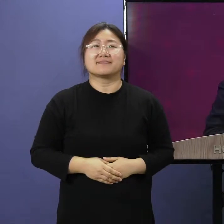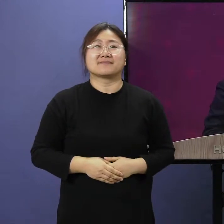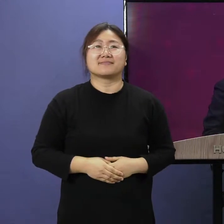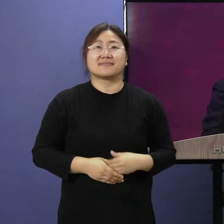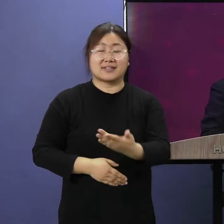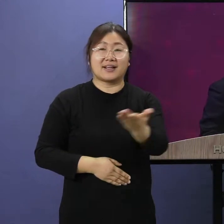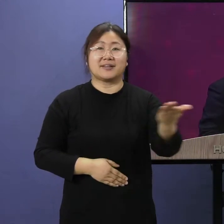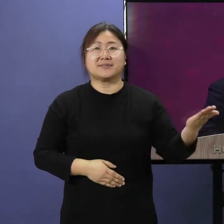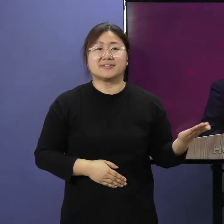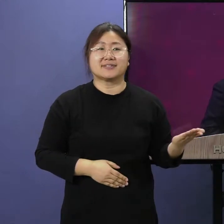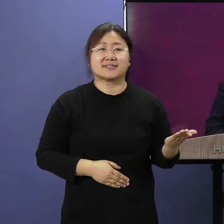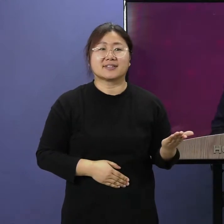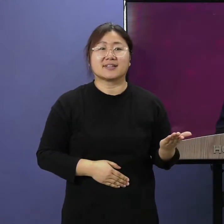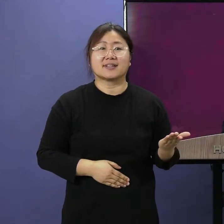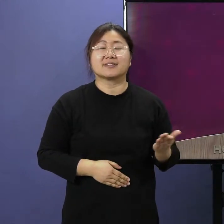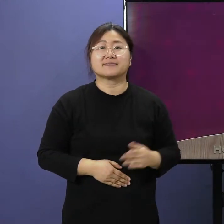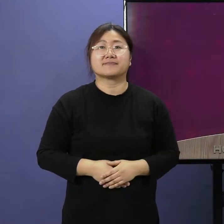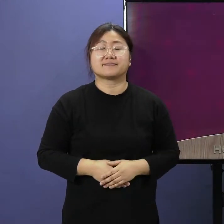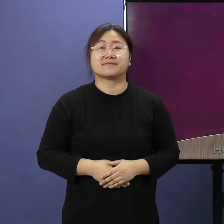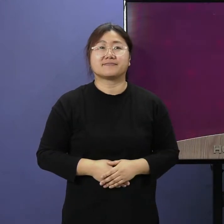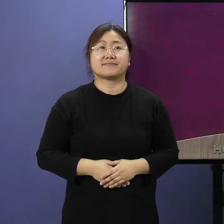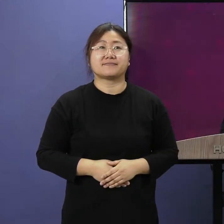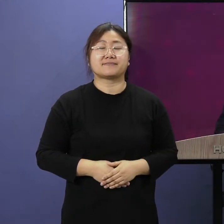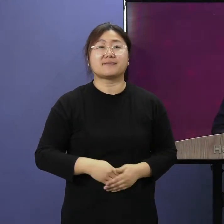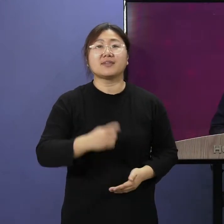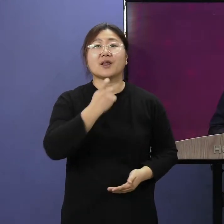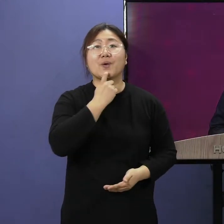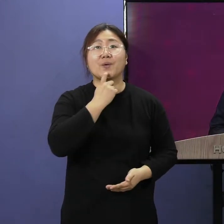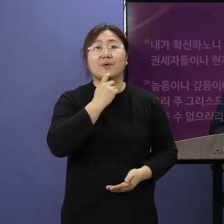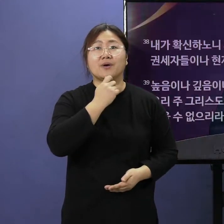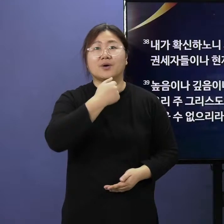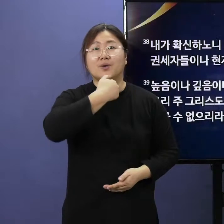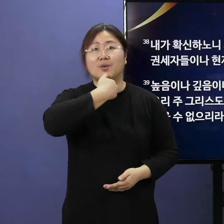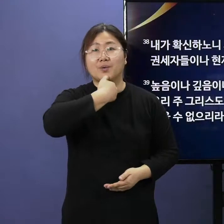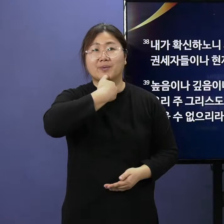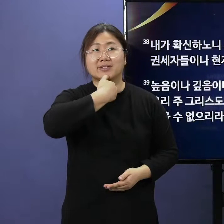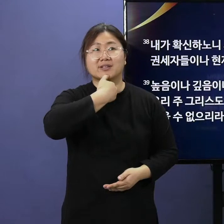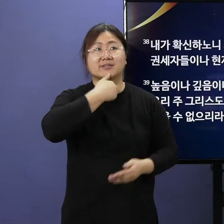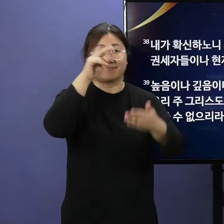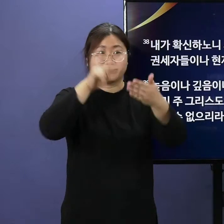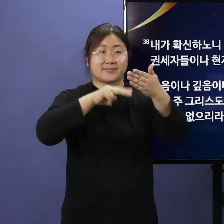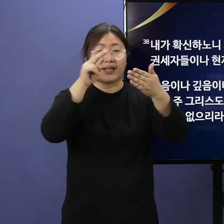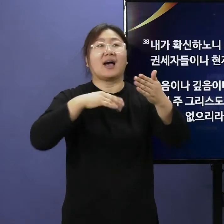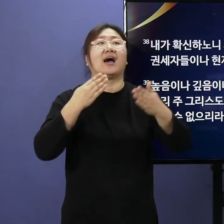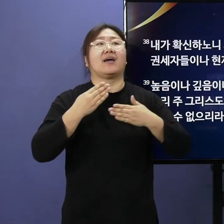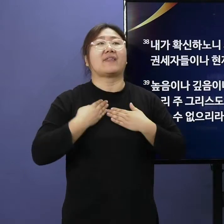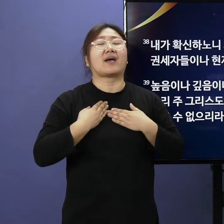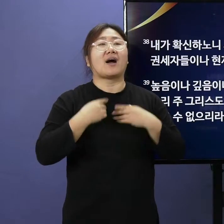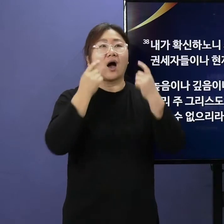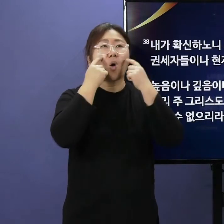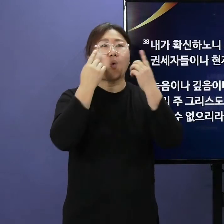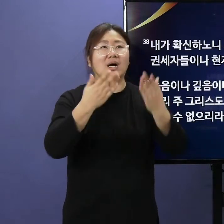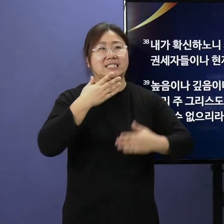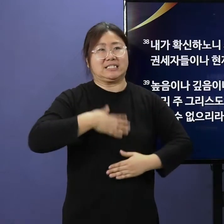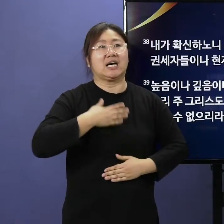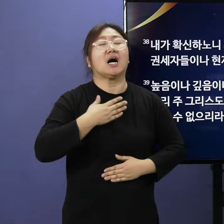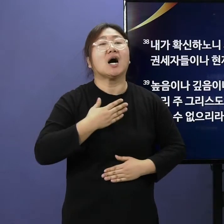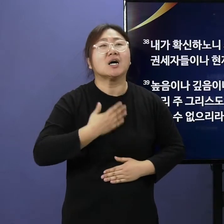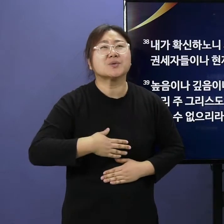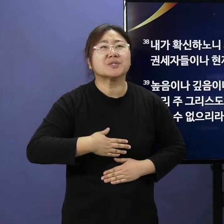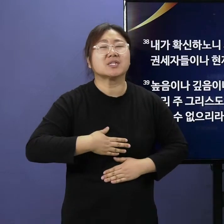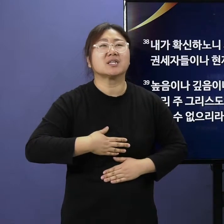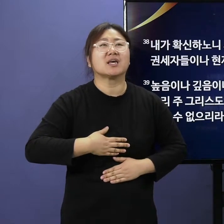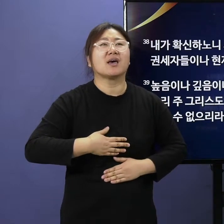여러분, 로마서 말씀을 함께 읽기를 원합니다. 함께 읽겠습니다. 내가 확신하노니